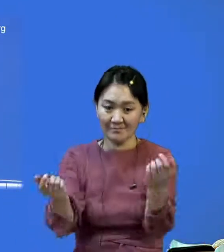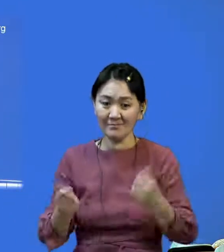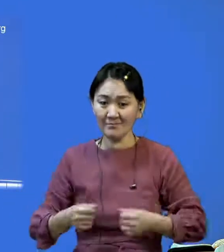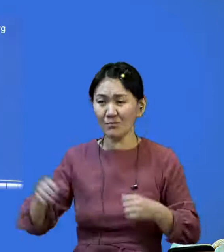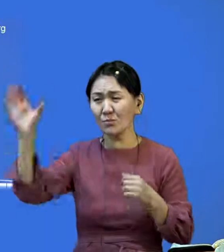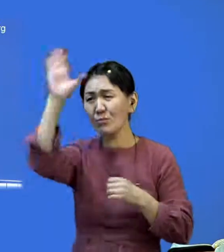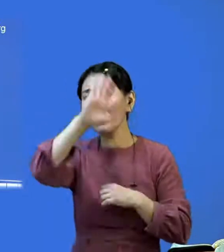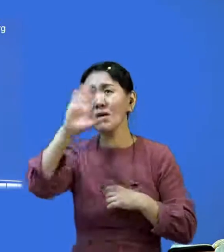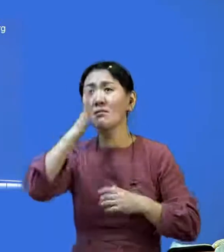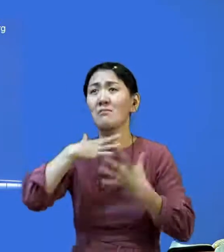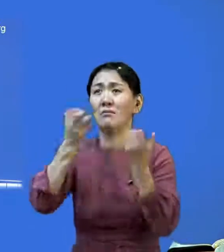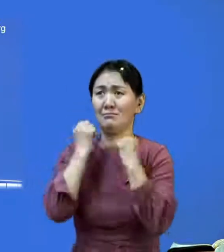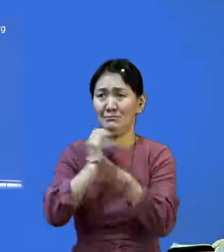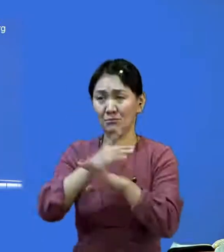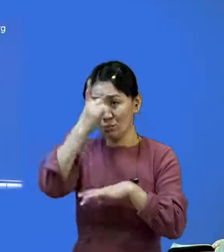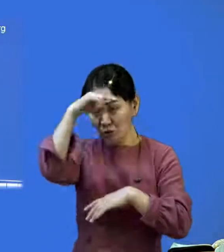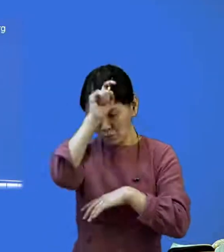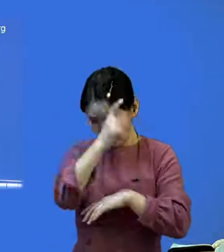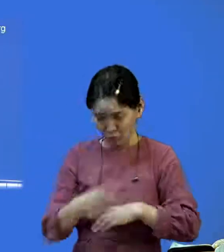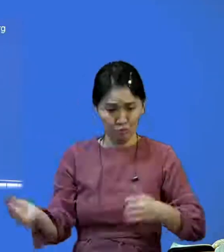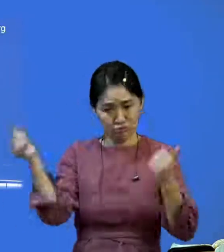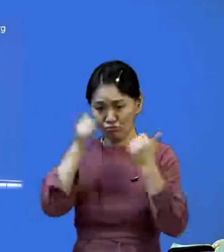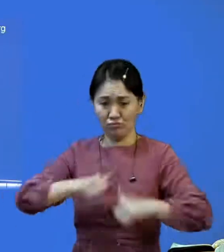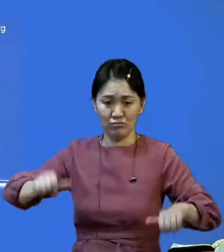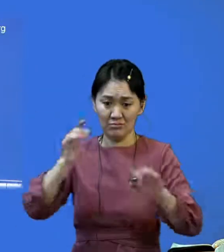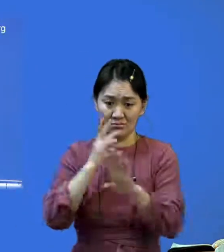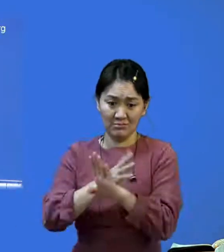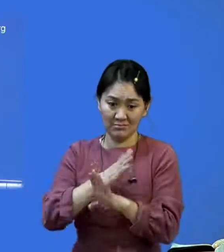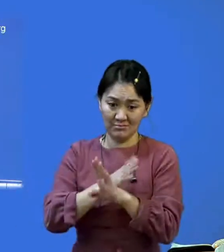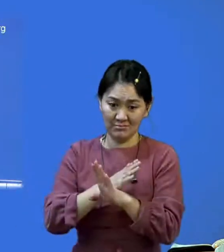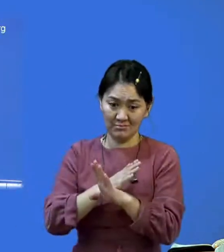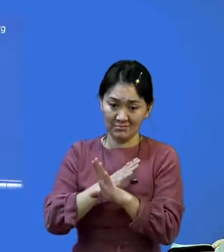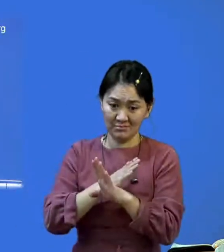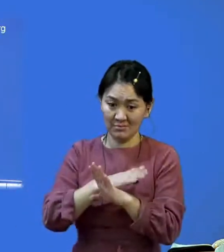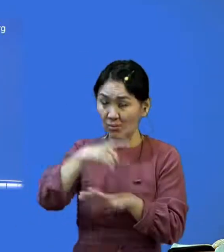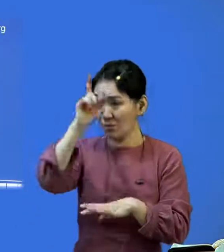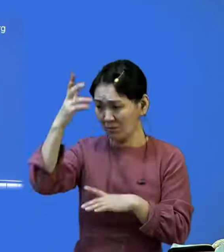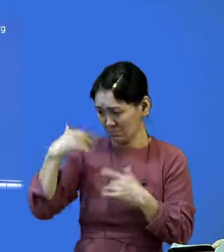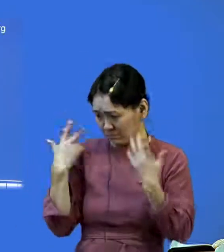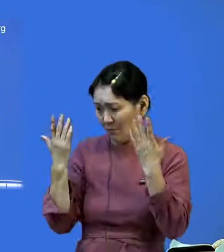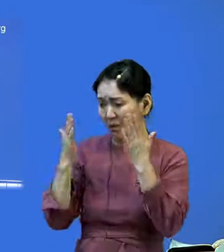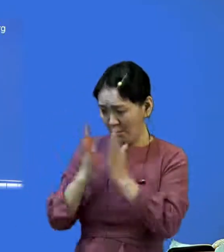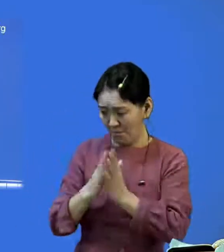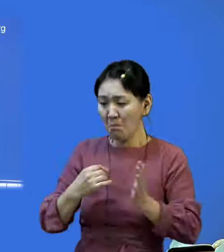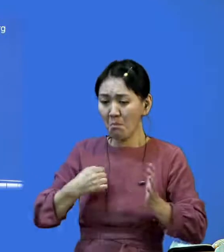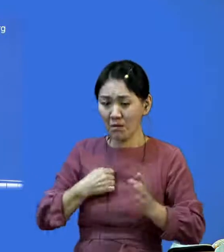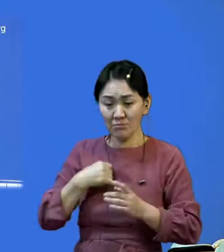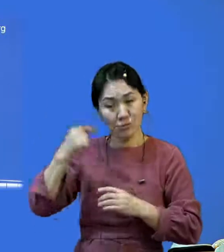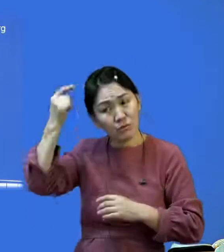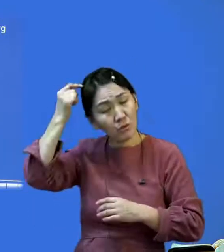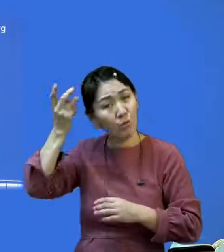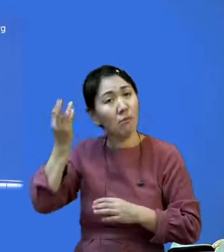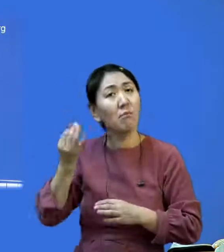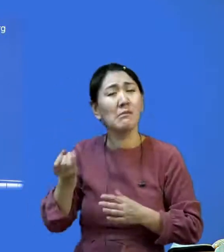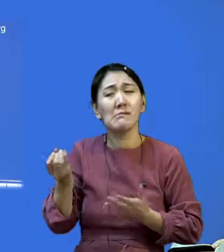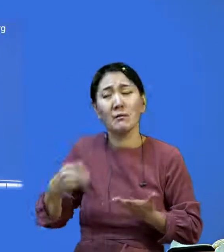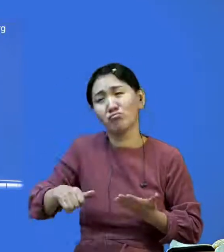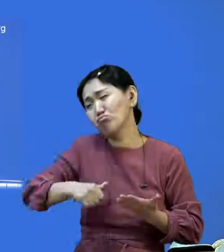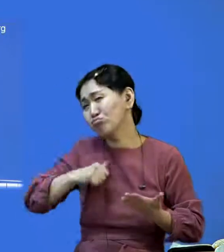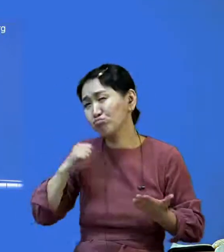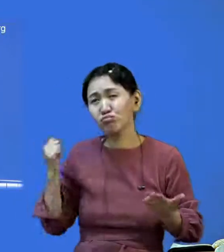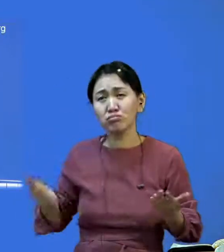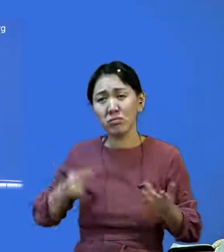Мөн хамиг олж авсан бурхны хүүхэд болсон. Бурхан надтай хамт байж миний толгойд ирэх үсний ширхгийг